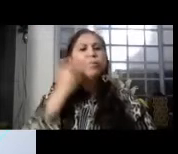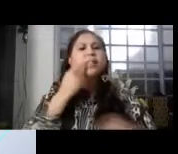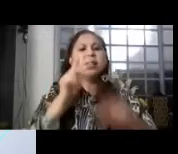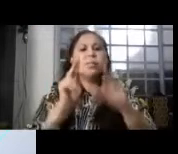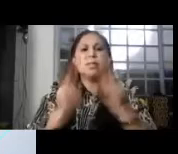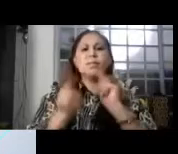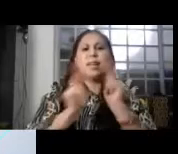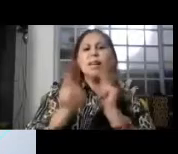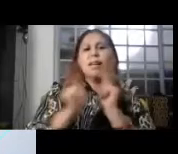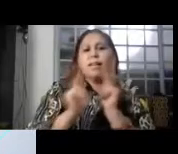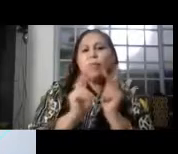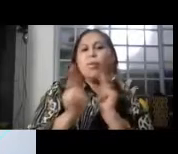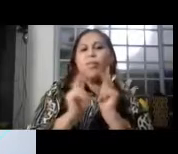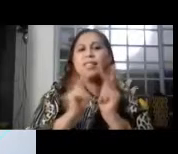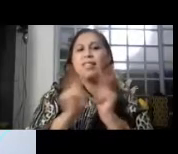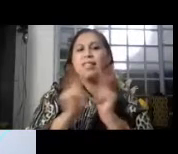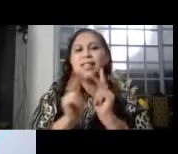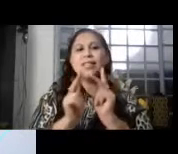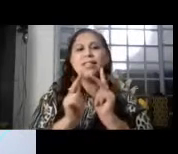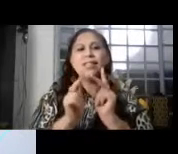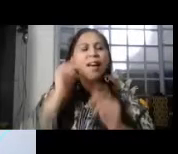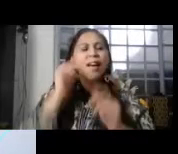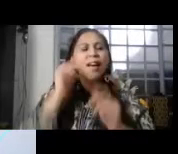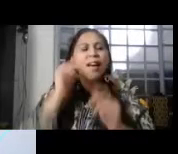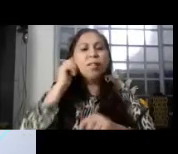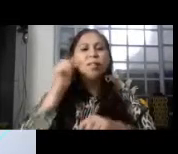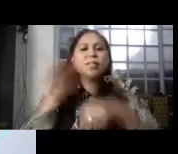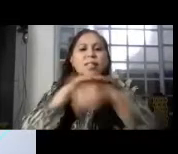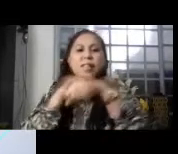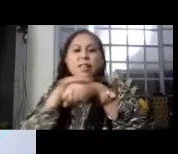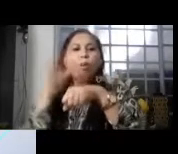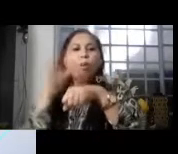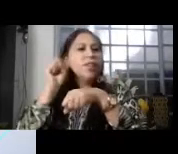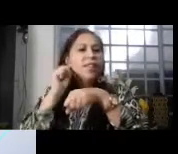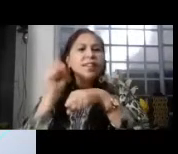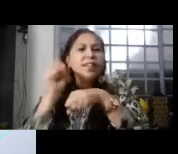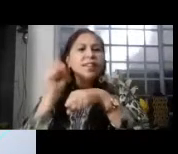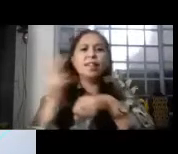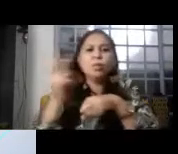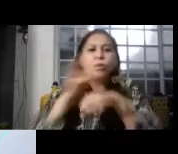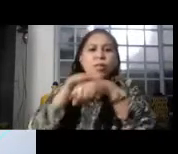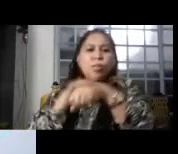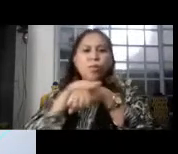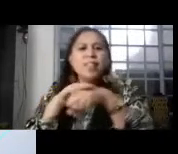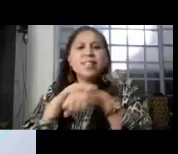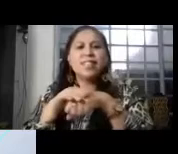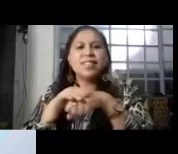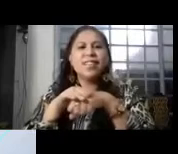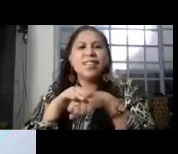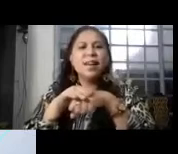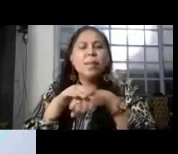surdo fazendo isso, né? Estão conversando. Agora, quando se trata de ouvinte, né, os dois estão